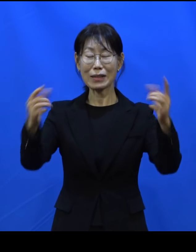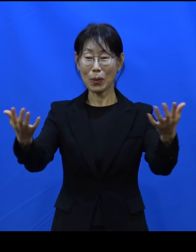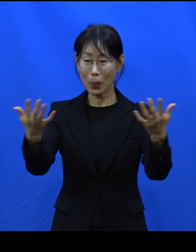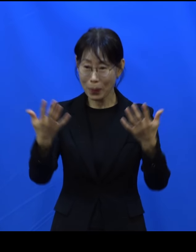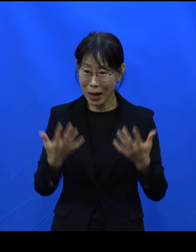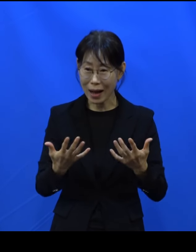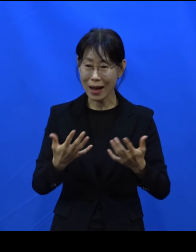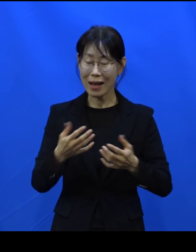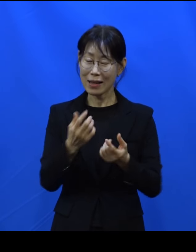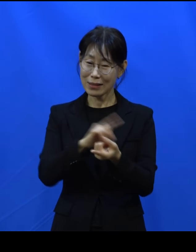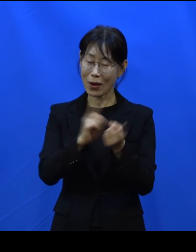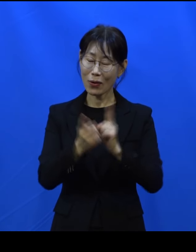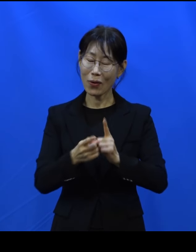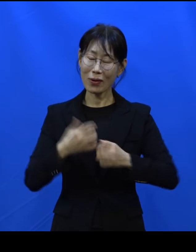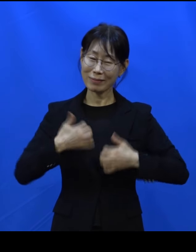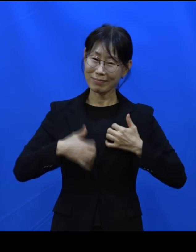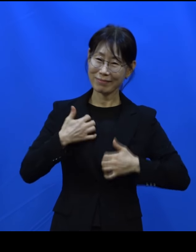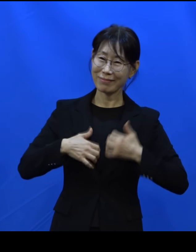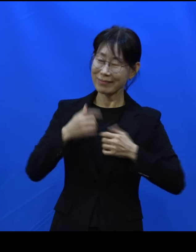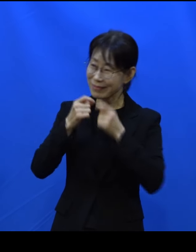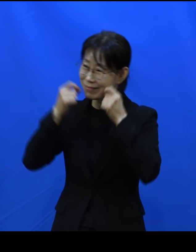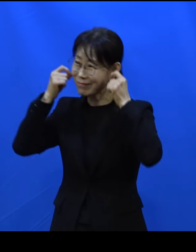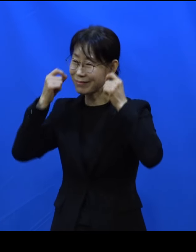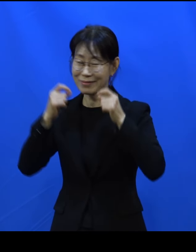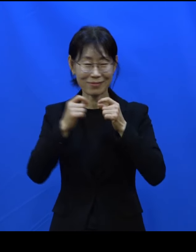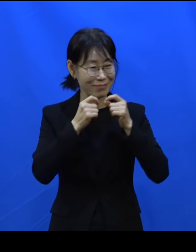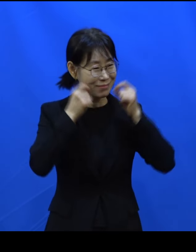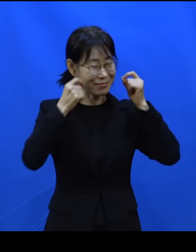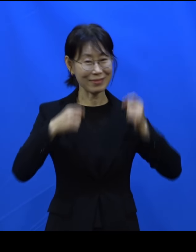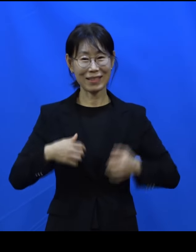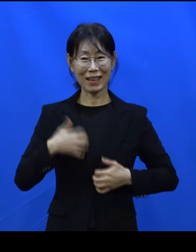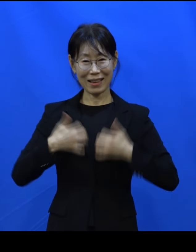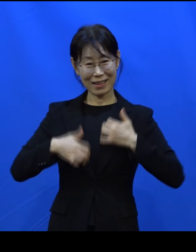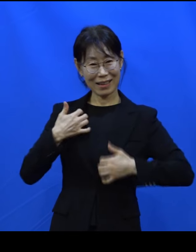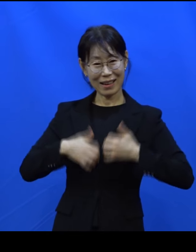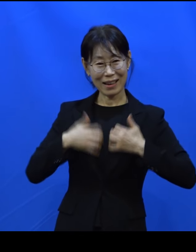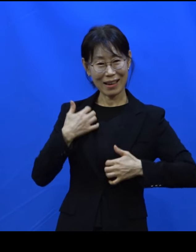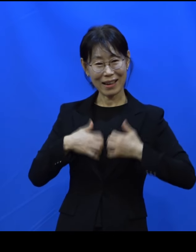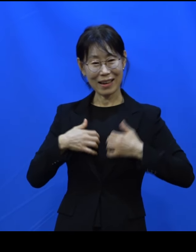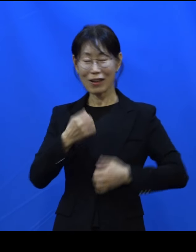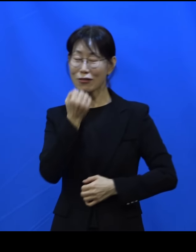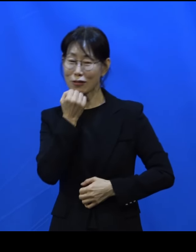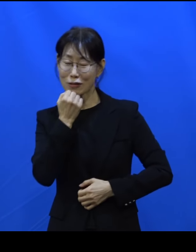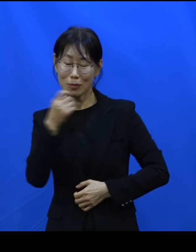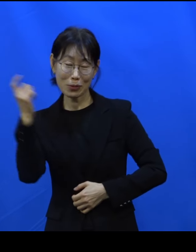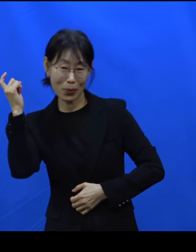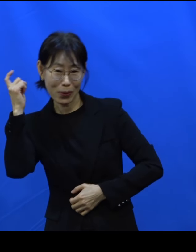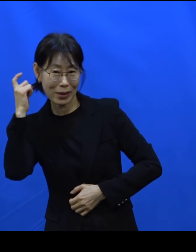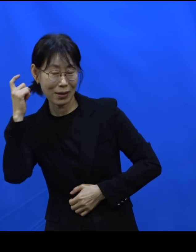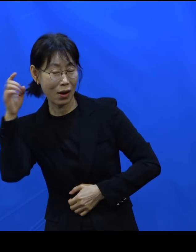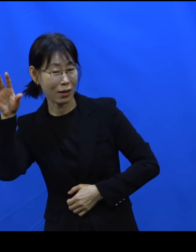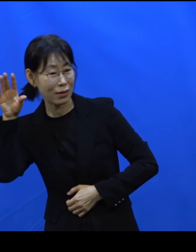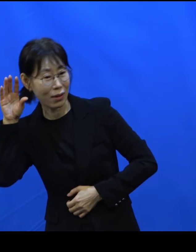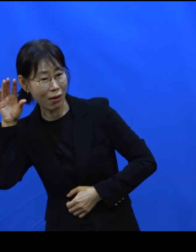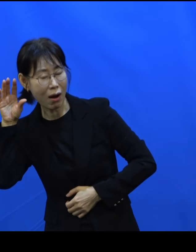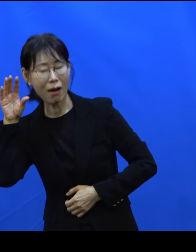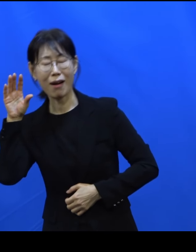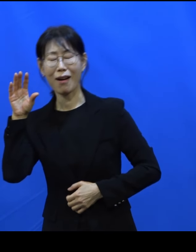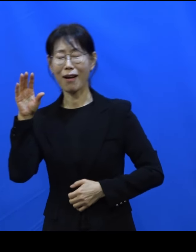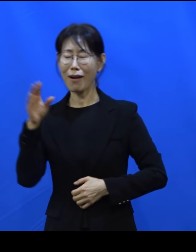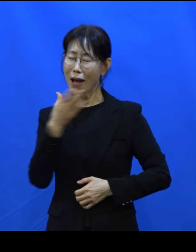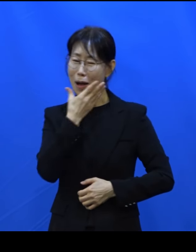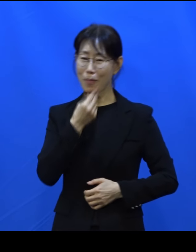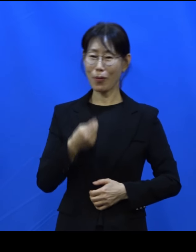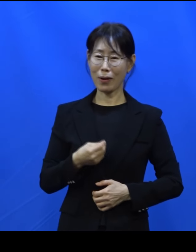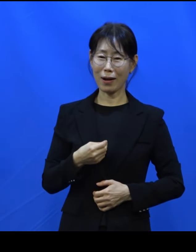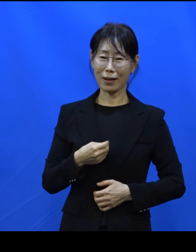교인들이 웃으면서 막 들어오는 소리가 제 5층에 사무실이 있으면 다 들려요. 근데 얼마나 그 소리를 들으면 행복한지. 막 싸우는 소리나